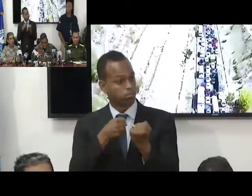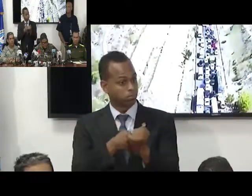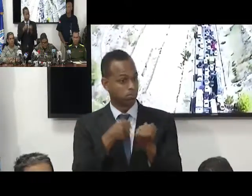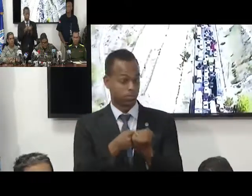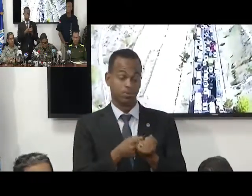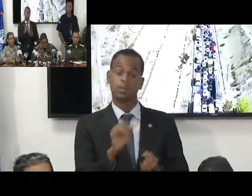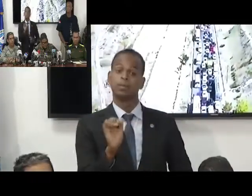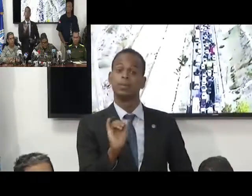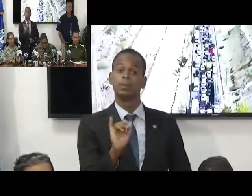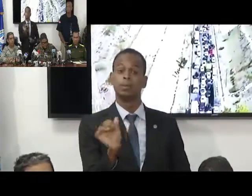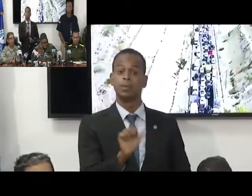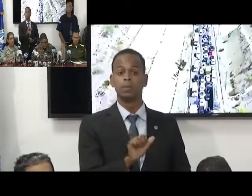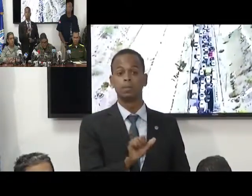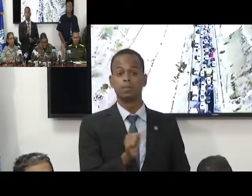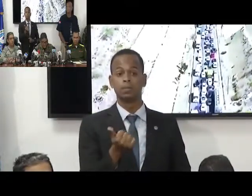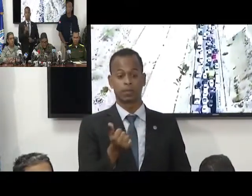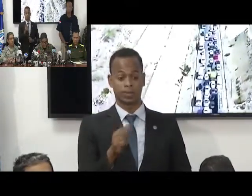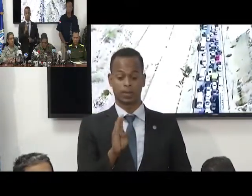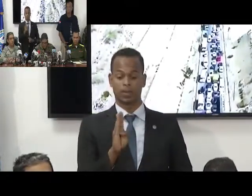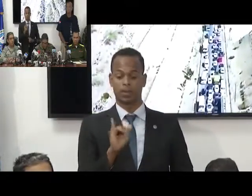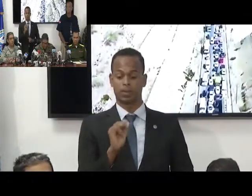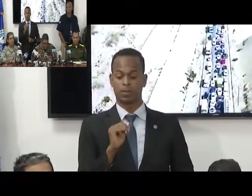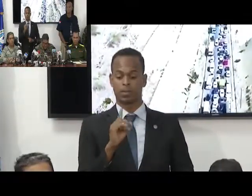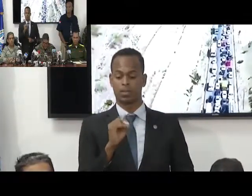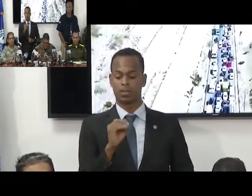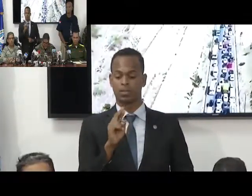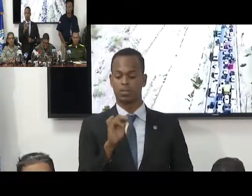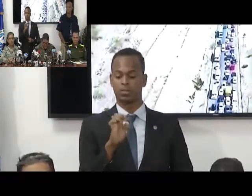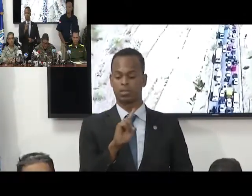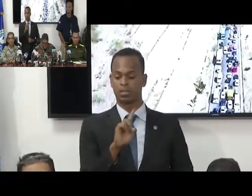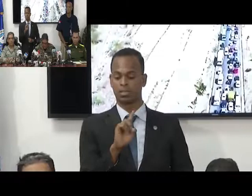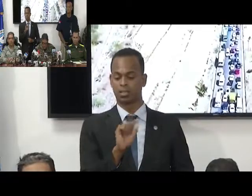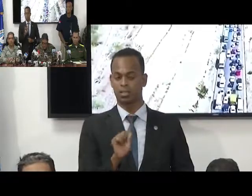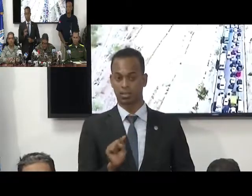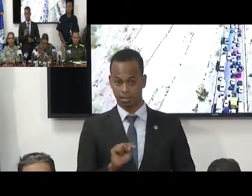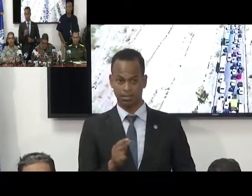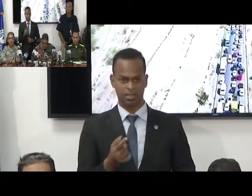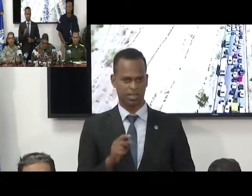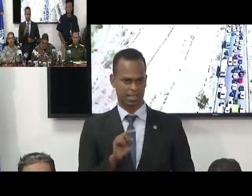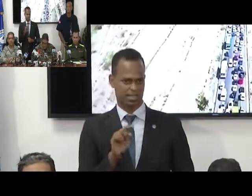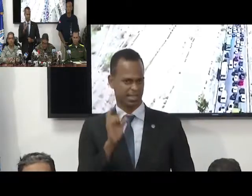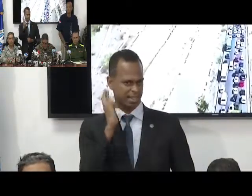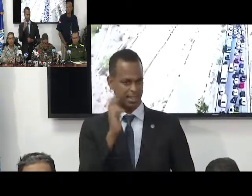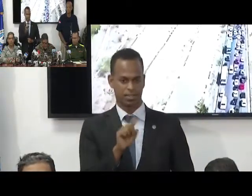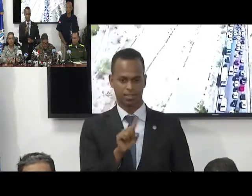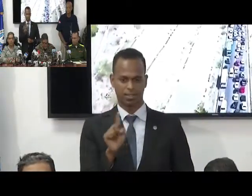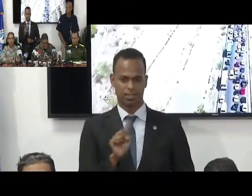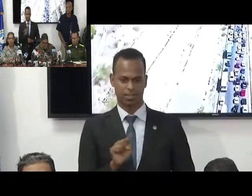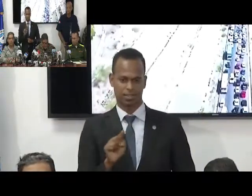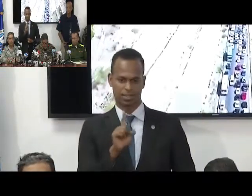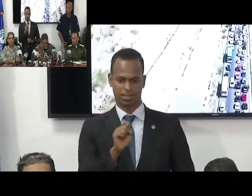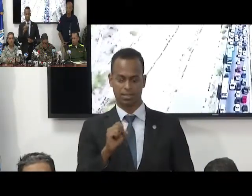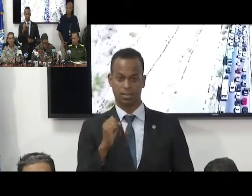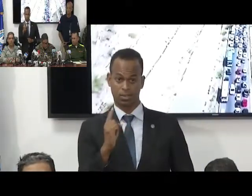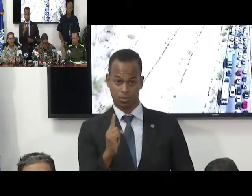Del mismo modo, Bienvenidos Rodríguez y Uri Rodríguez en la Z101, Antonio Espaillat en el